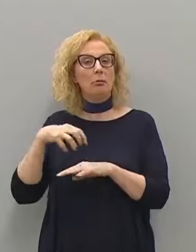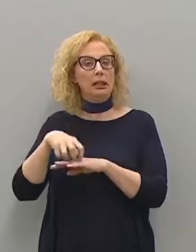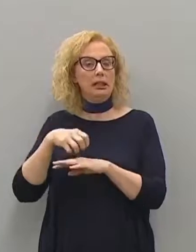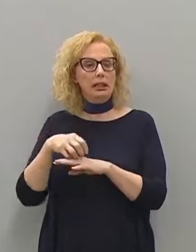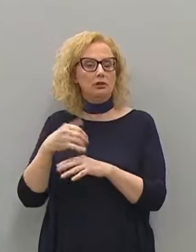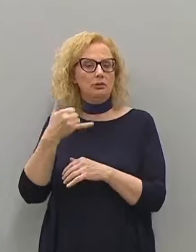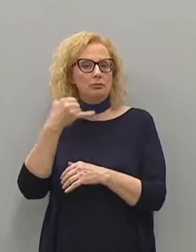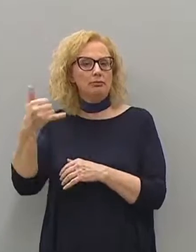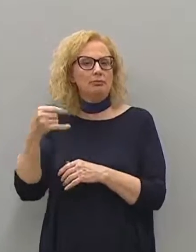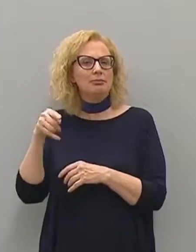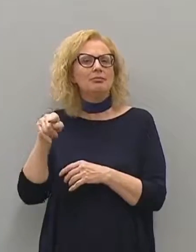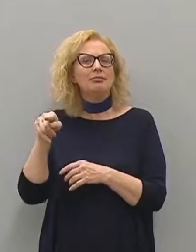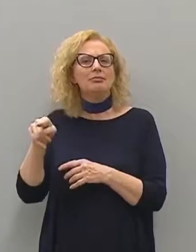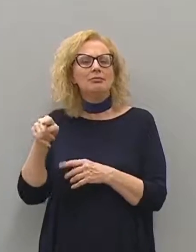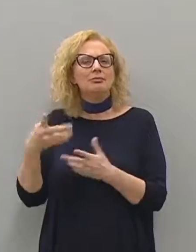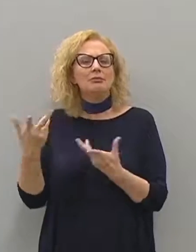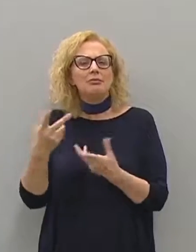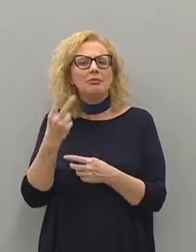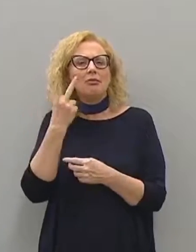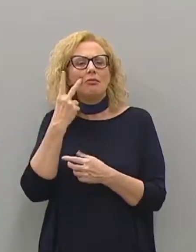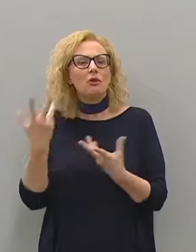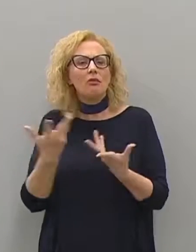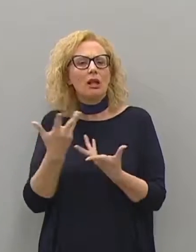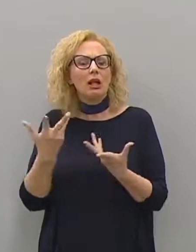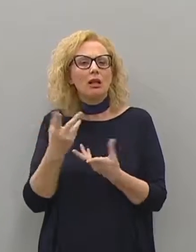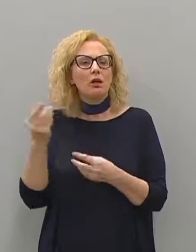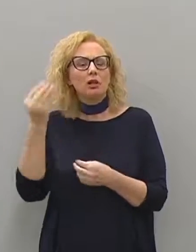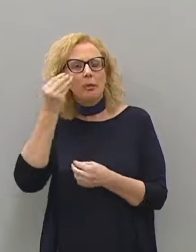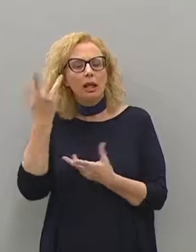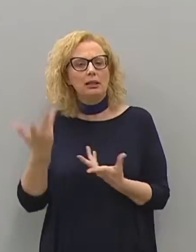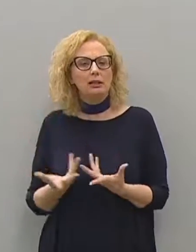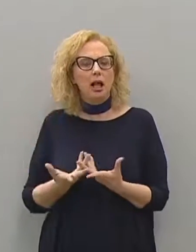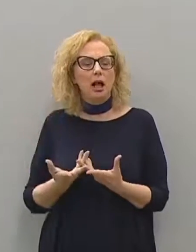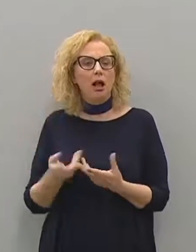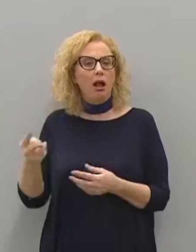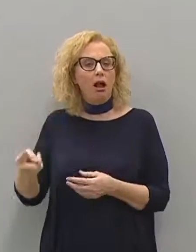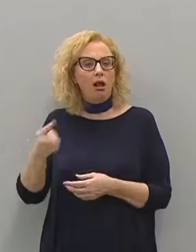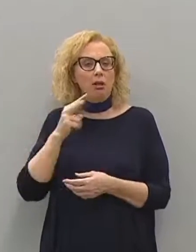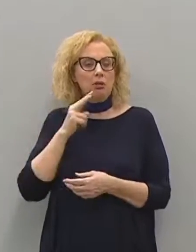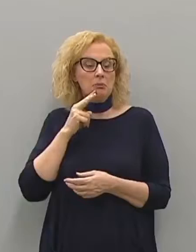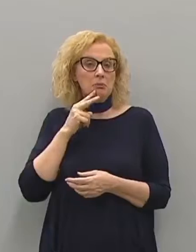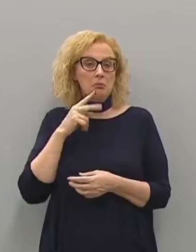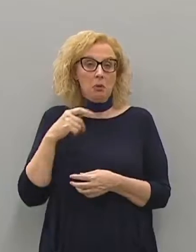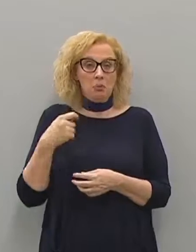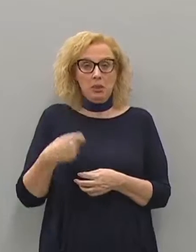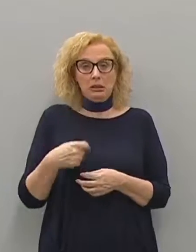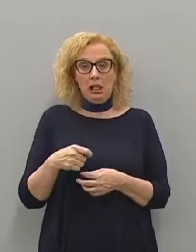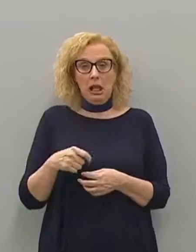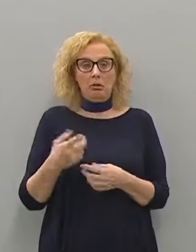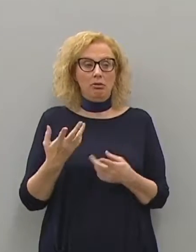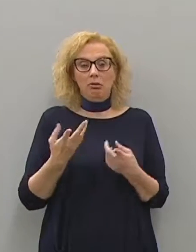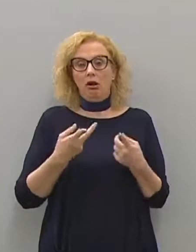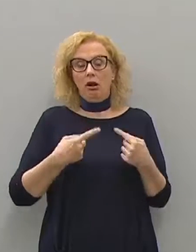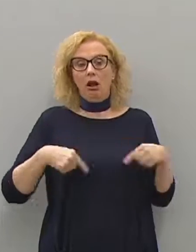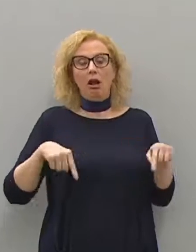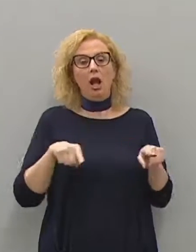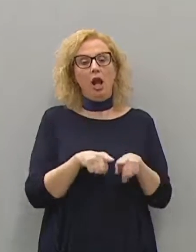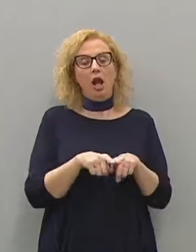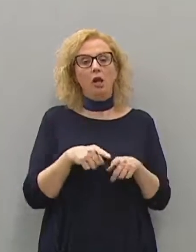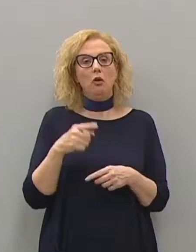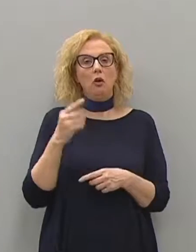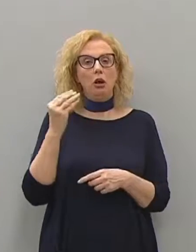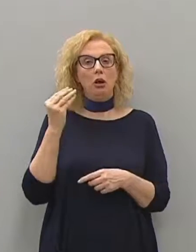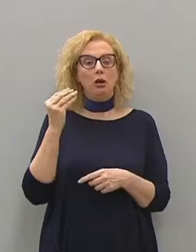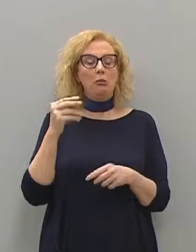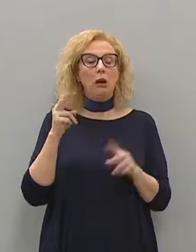lei colei riscontra qualcosa signor ministro ministro ha detto guardi strada presidente noi riteniamo che questo